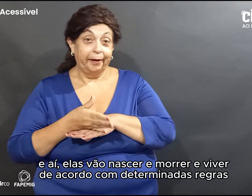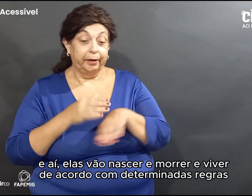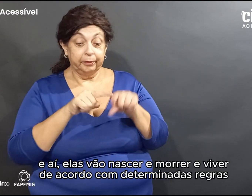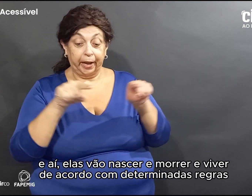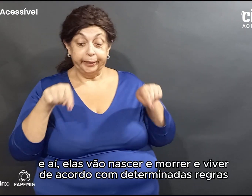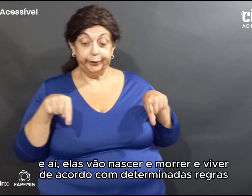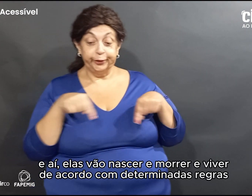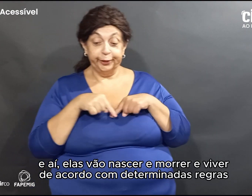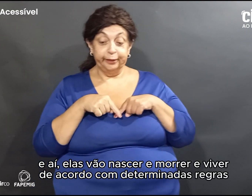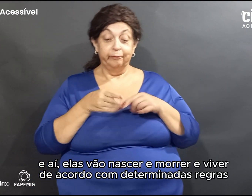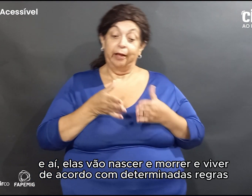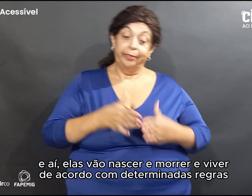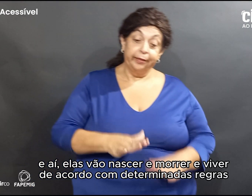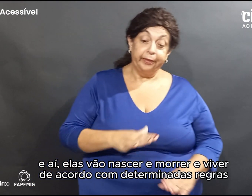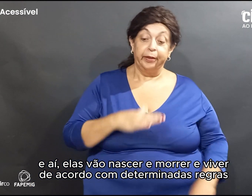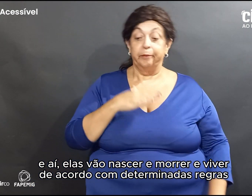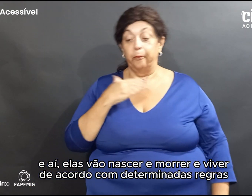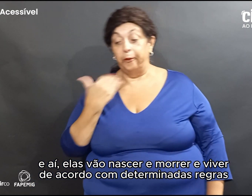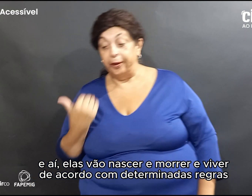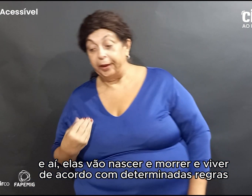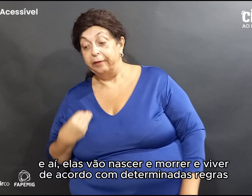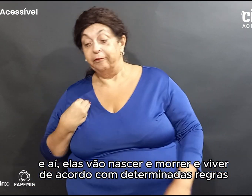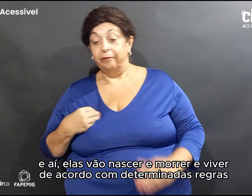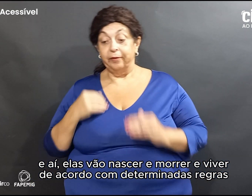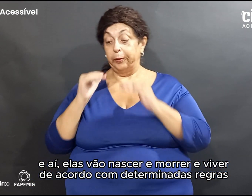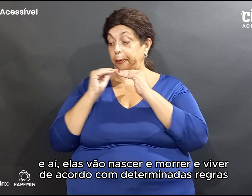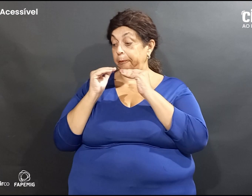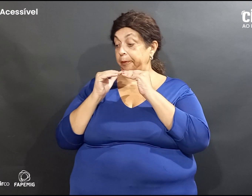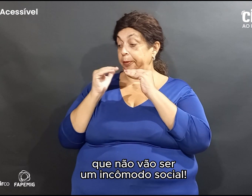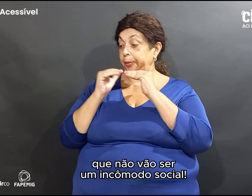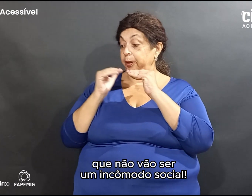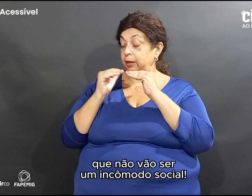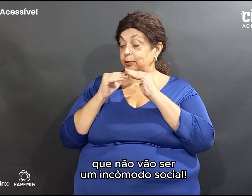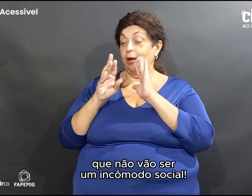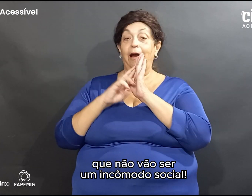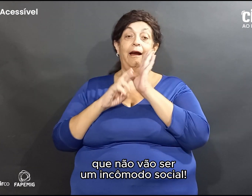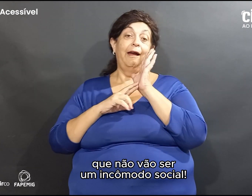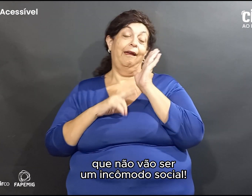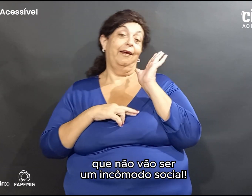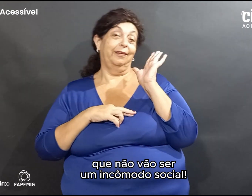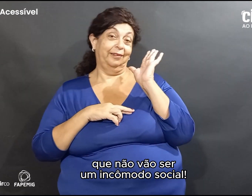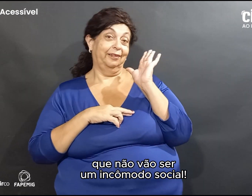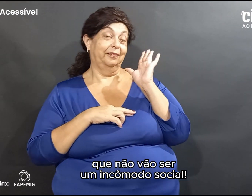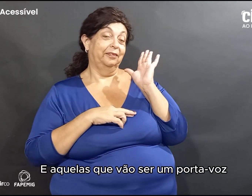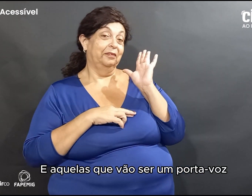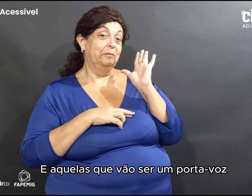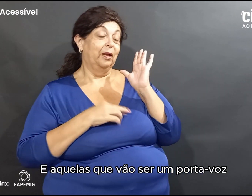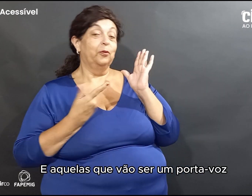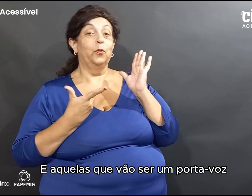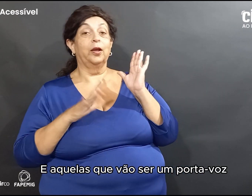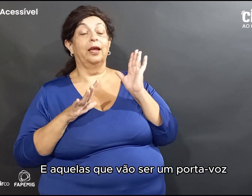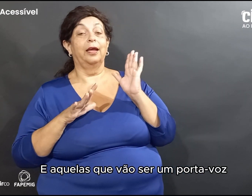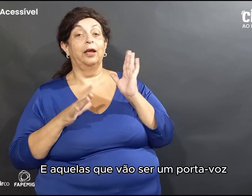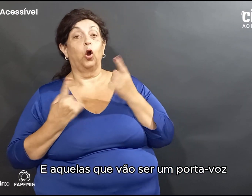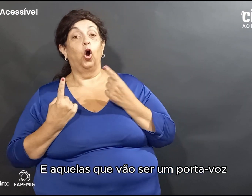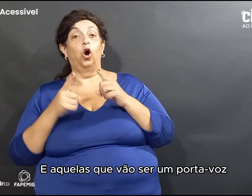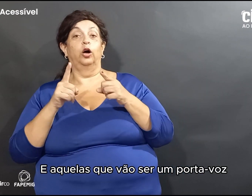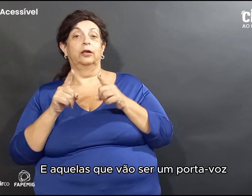elas vão nascer e morrer e viver de acordo com determinadas regras que não vão ser um incômodo social. E aquelas que vão ser um porta-voz de,